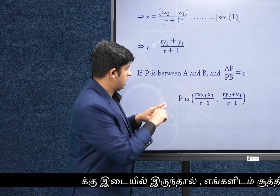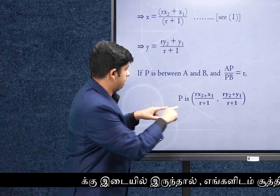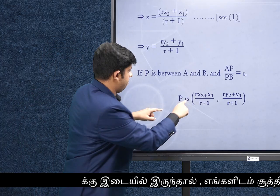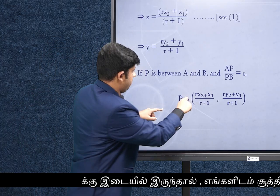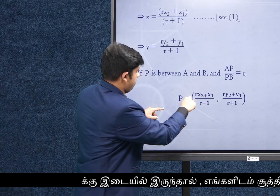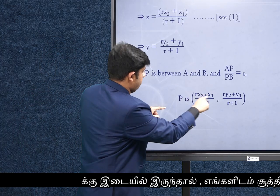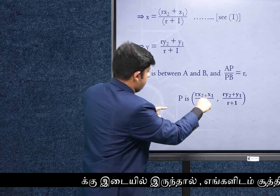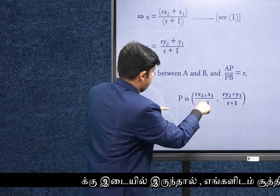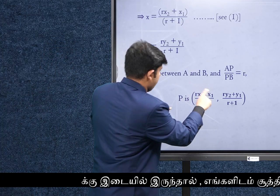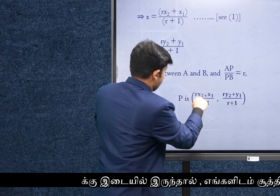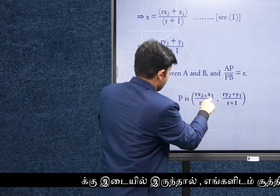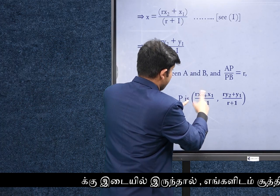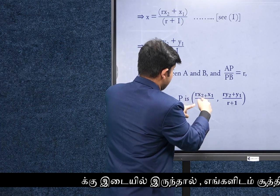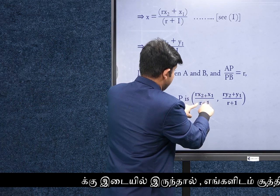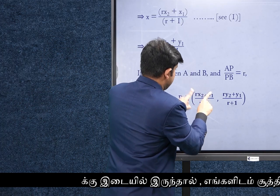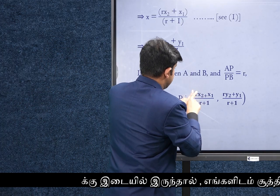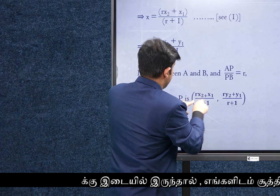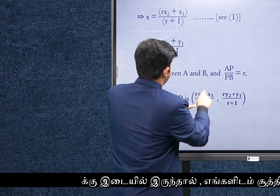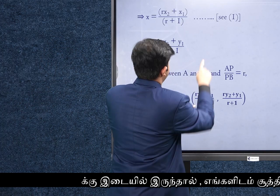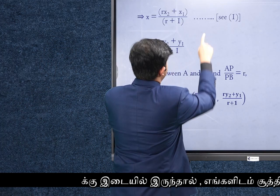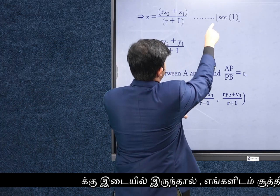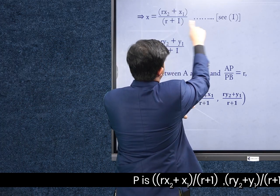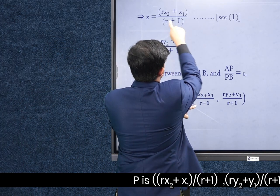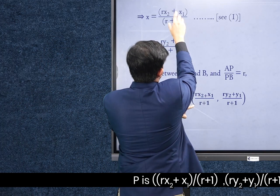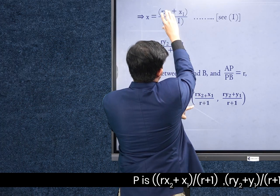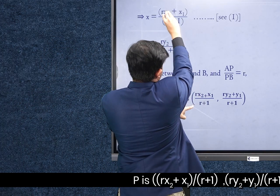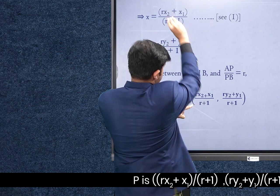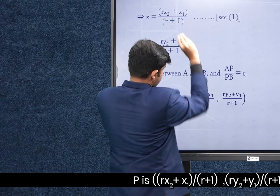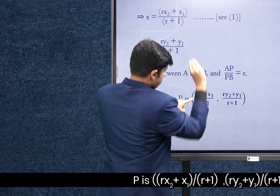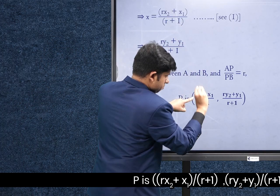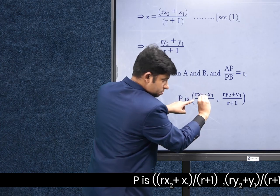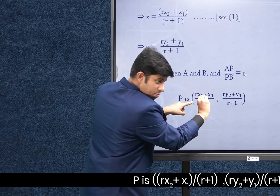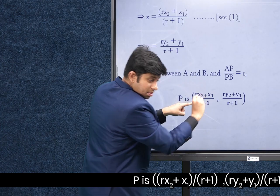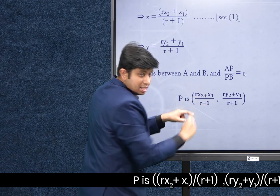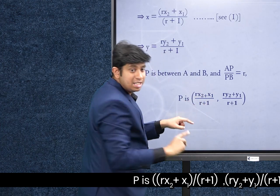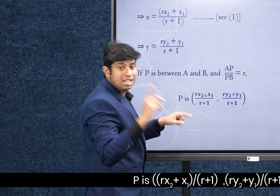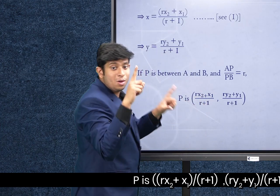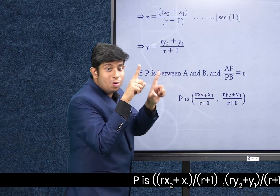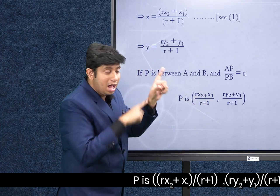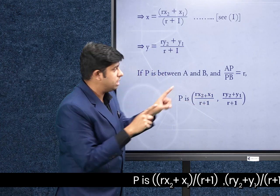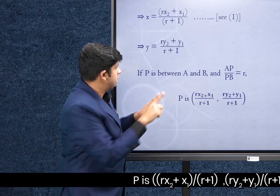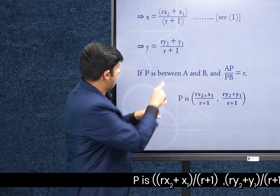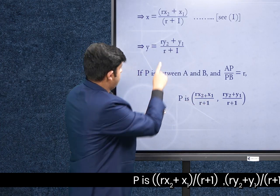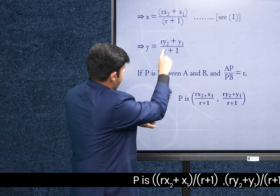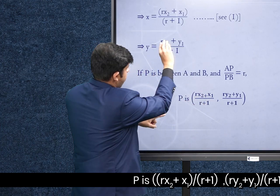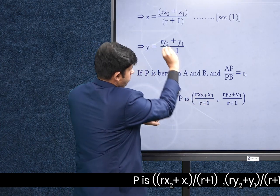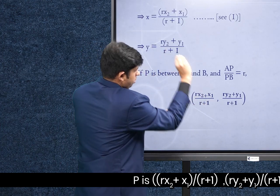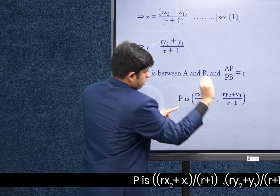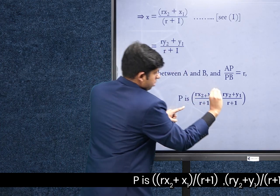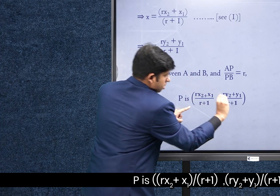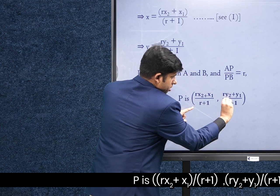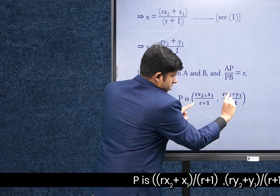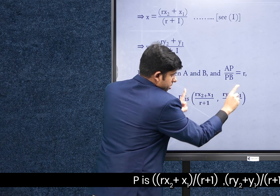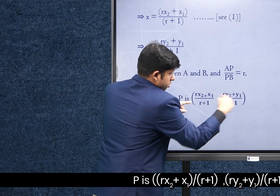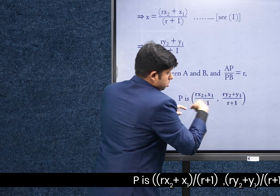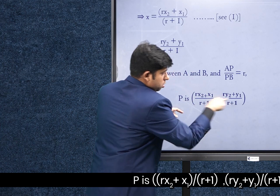இருந்தால் நம்மிடம் சூத்திரம் உள்ளது. பி என்பது அடைப்புக்குறிக்குள் ஆர் எக்ஸ் கீழ் இலக்க 2